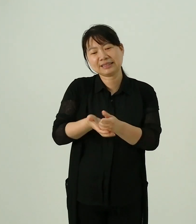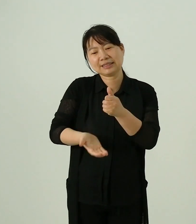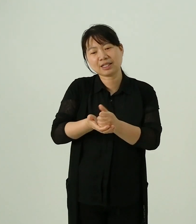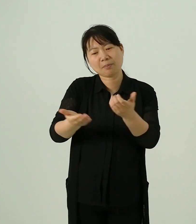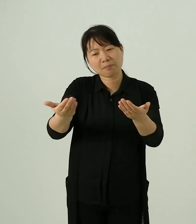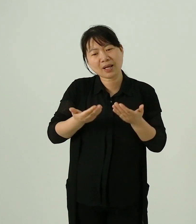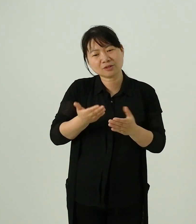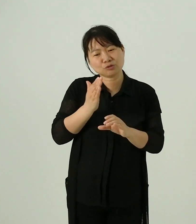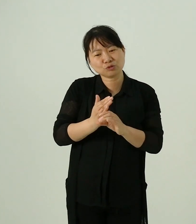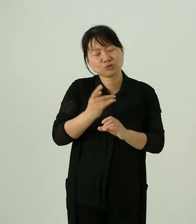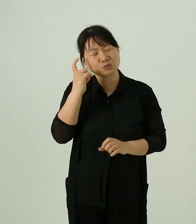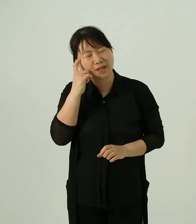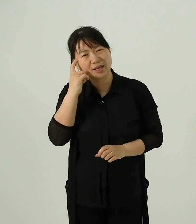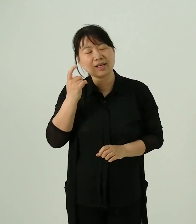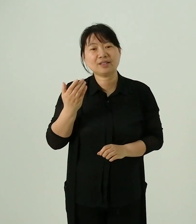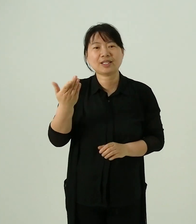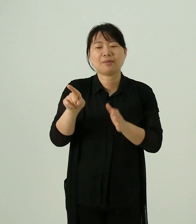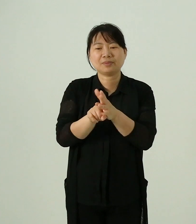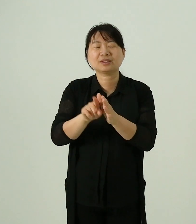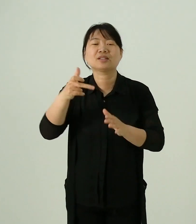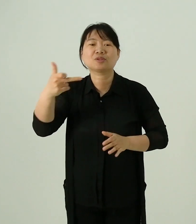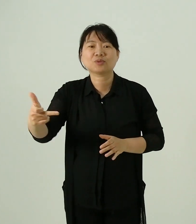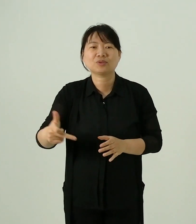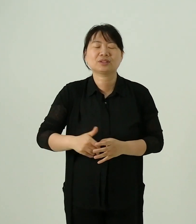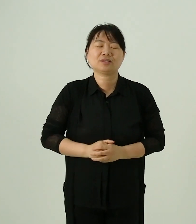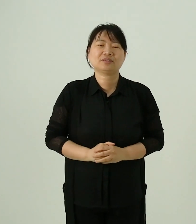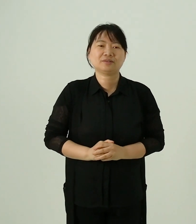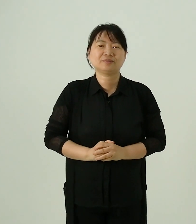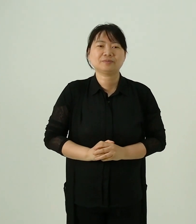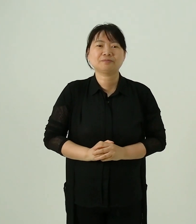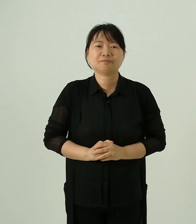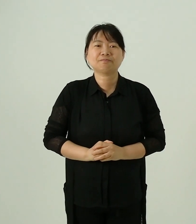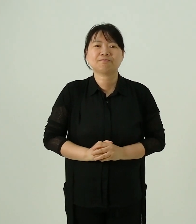받고 있을까요? 네 믿음이 크도다.